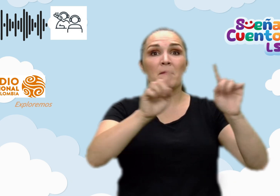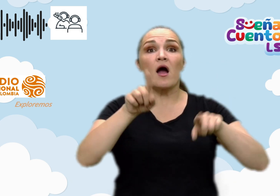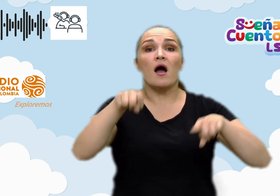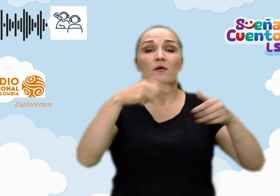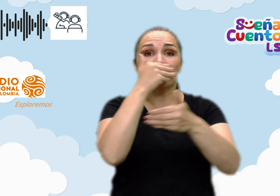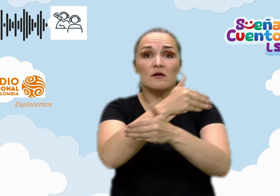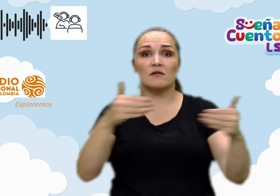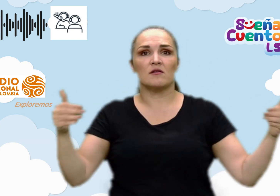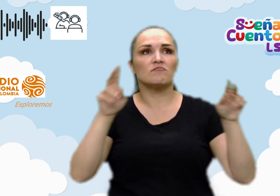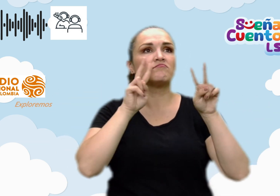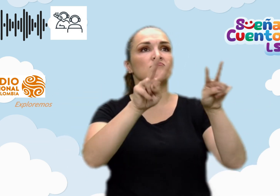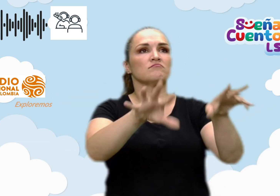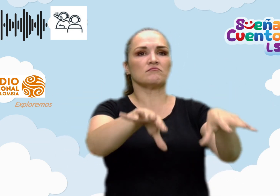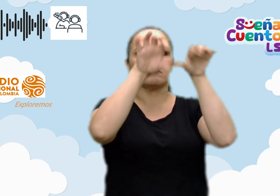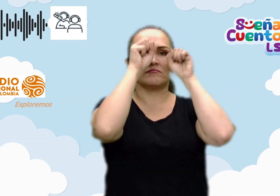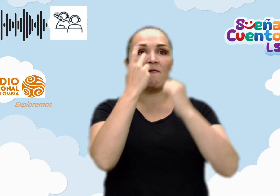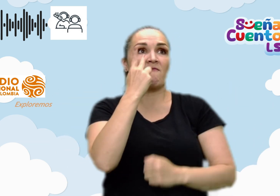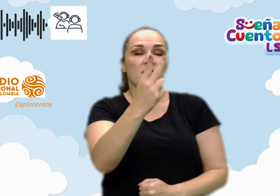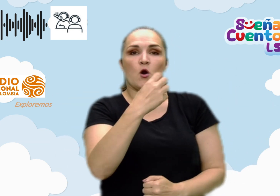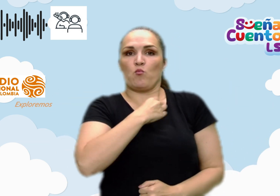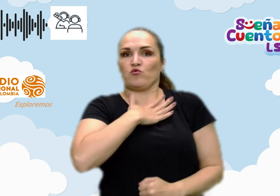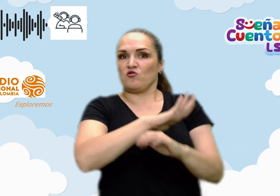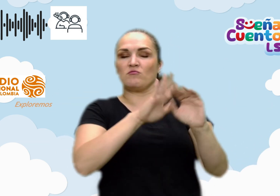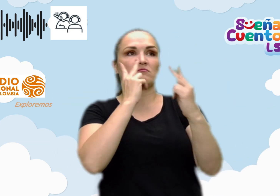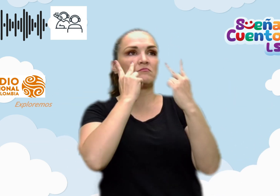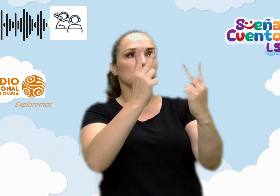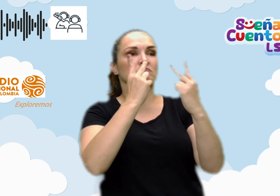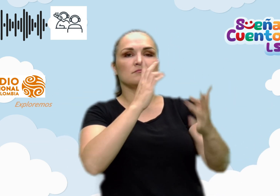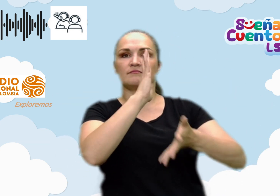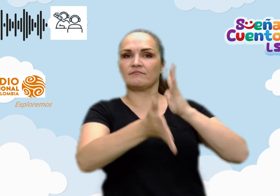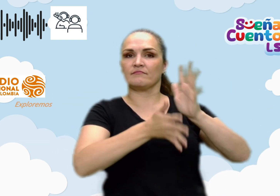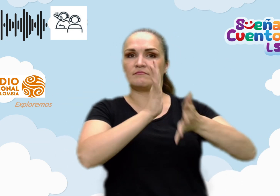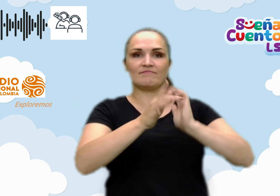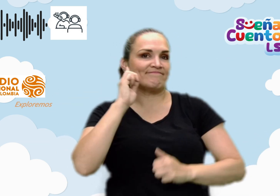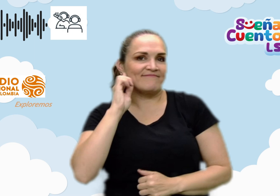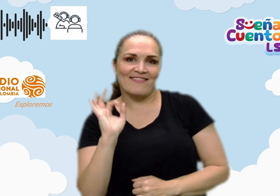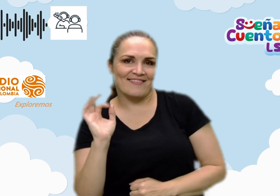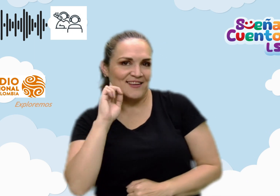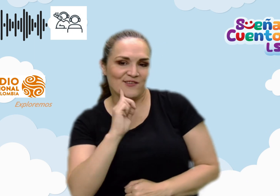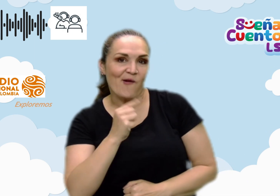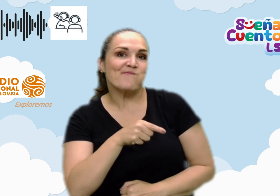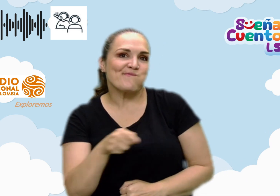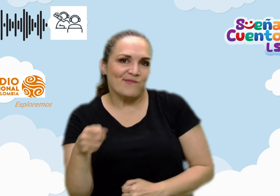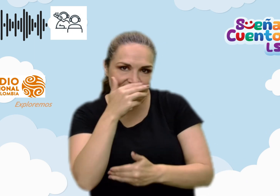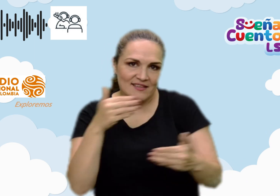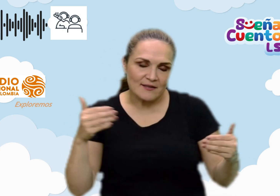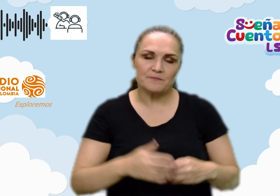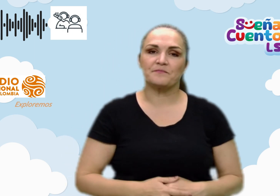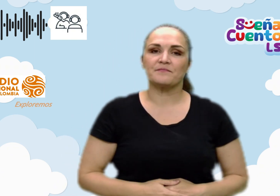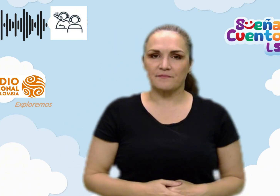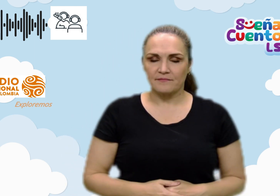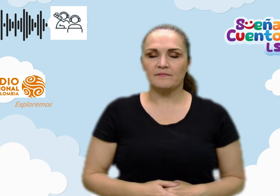ver la lengua de señas. Pero hay niños que solamente van a tener la oportunidad de ver lo que dice la persona con la lengua de señas y no va a poder escuchar